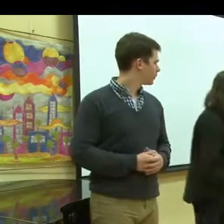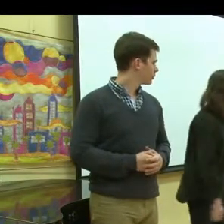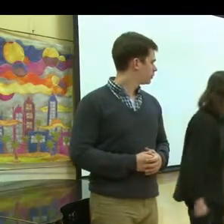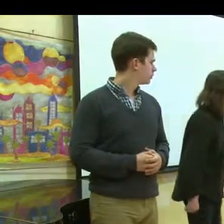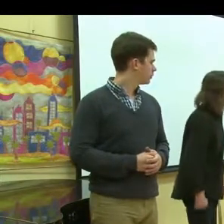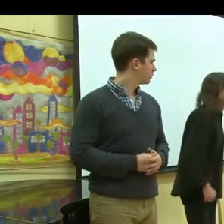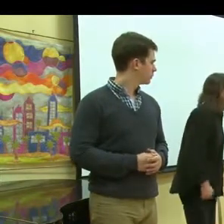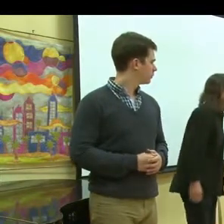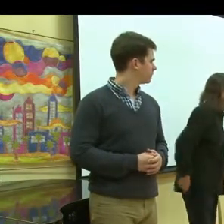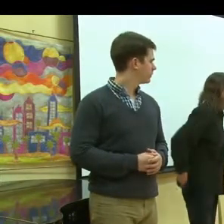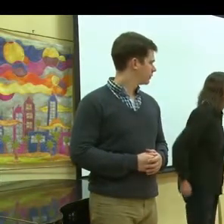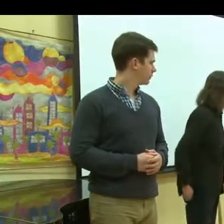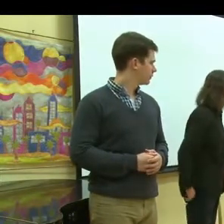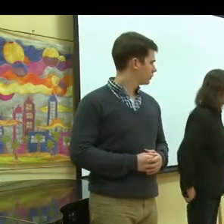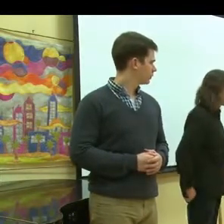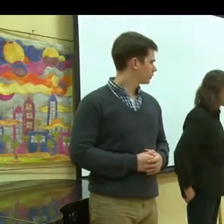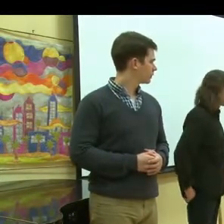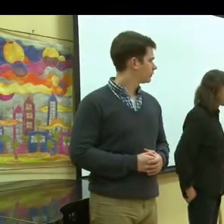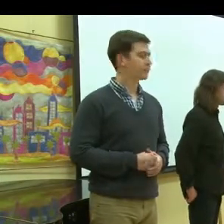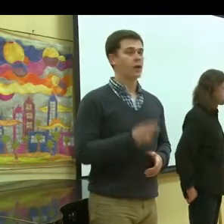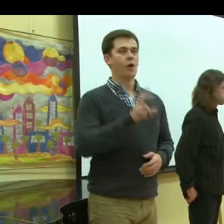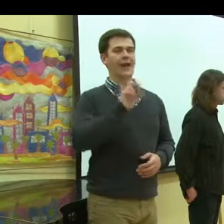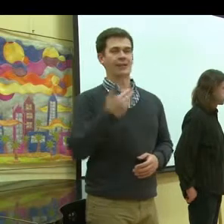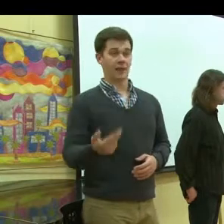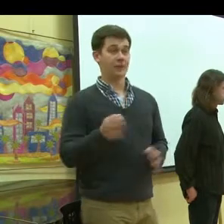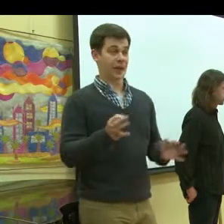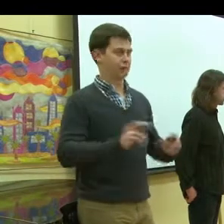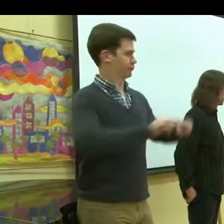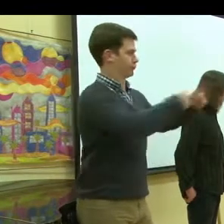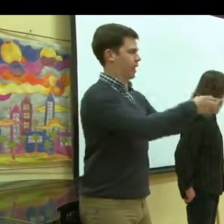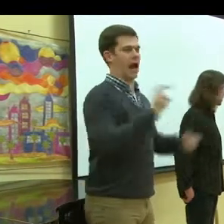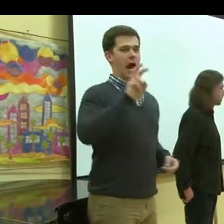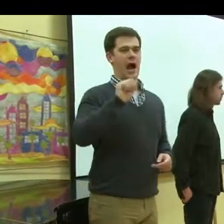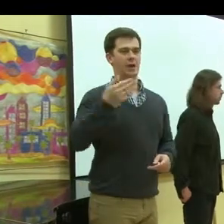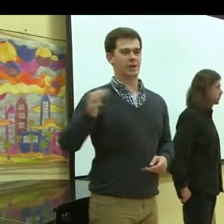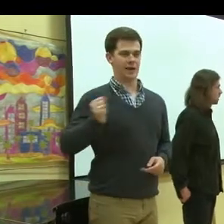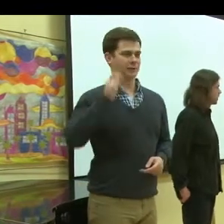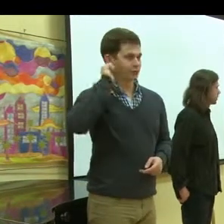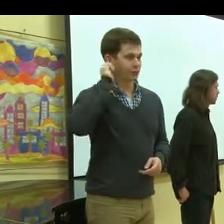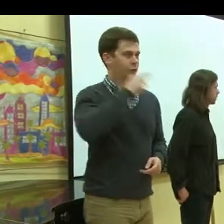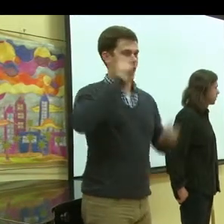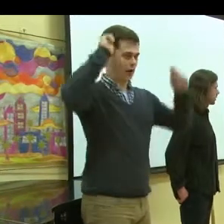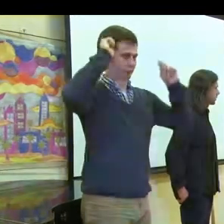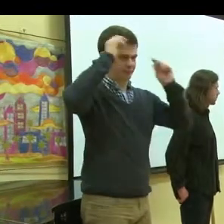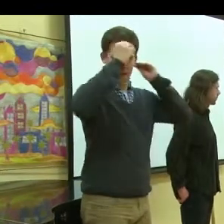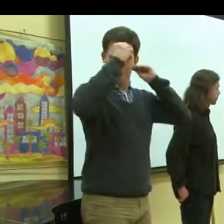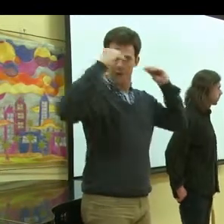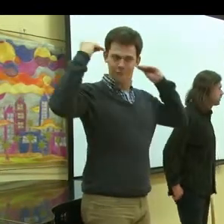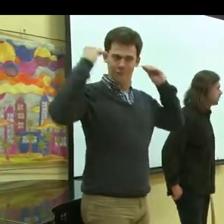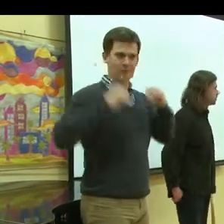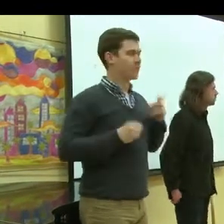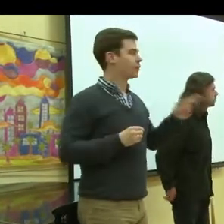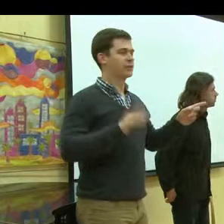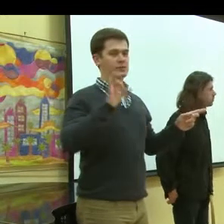Głos dla Tomasa i gwiazda Arachania. Dobrze, więc Christian teraz przekaże Pani kapelusz. Este un capelusz, es un